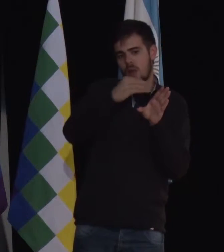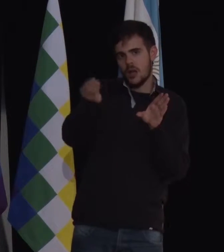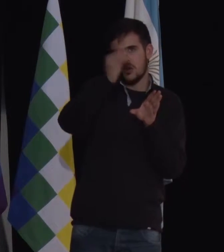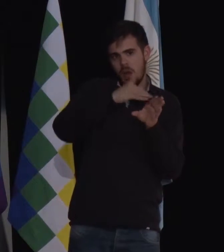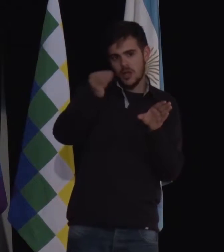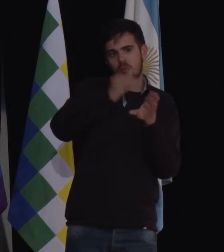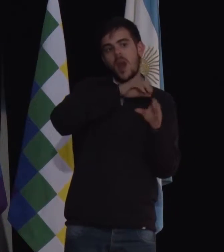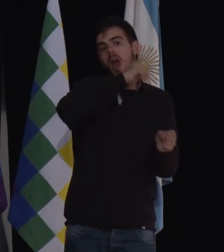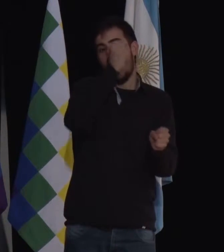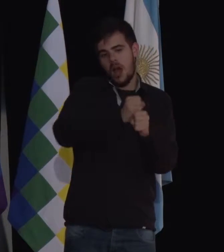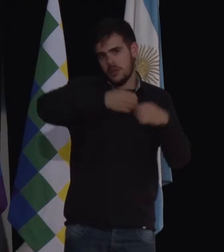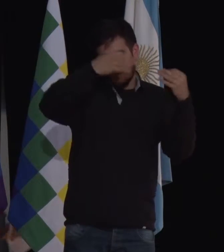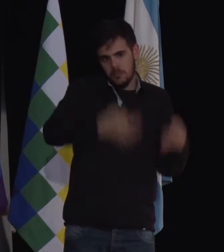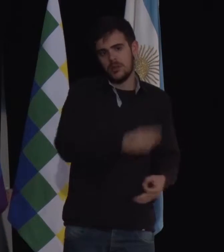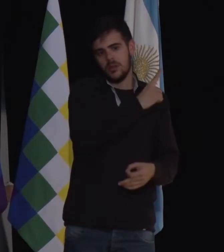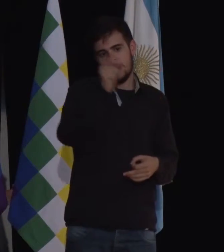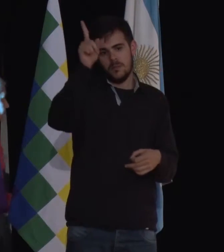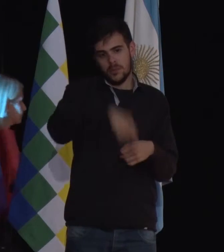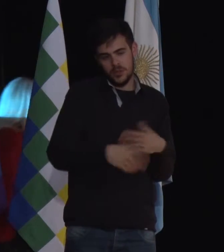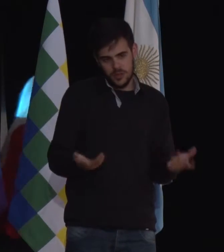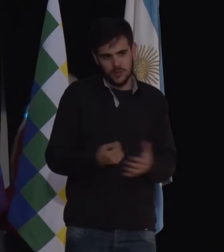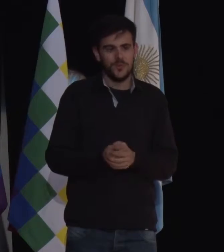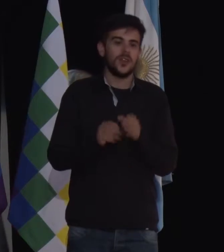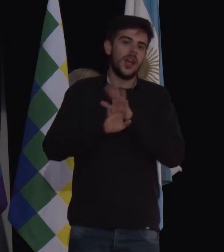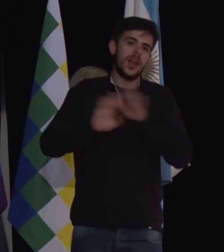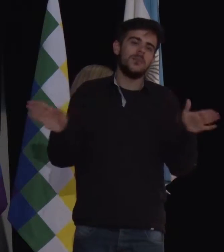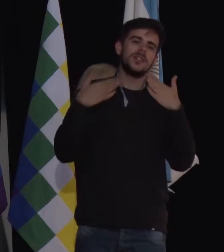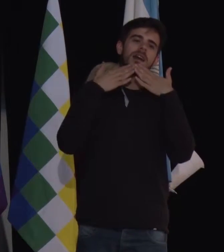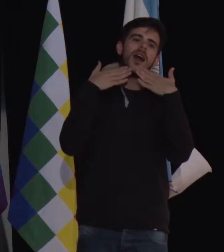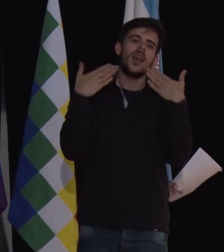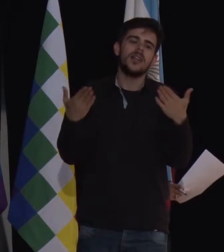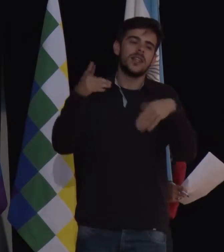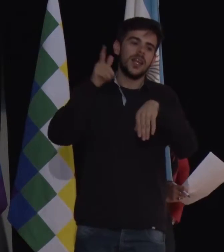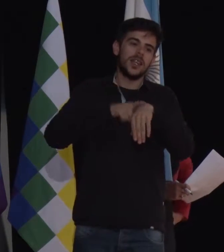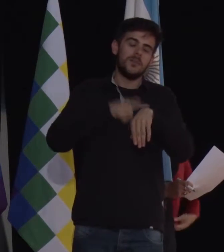pronto posible. Bueno, agradecerles el tiempo